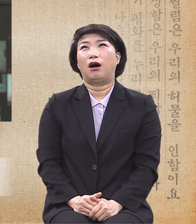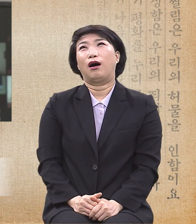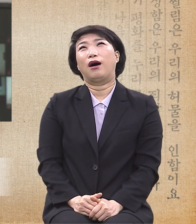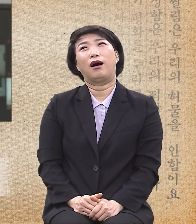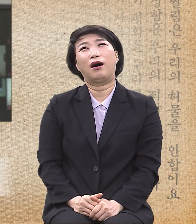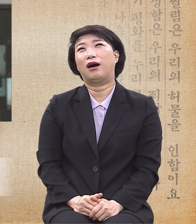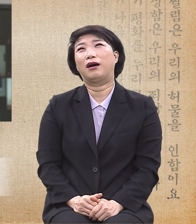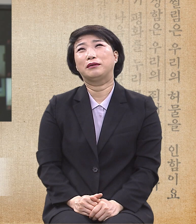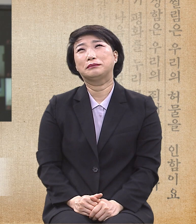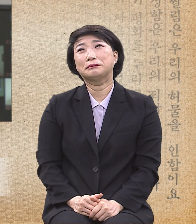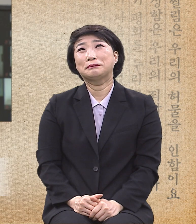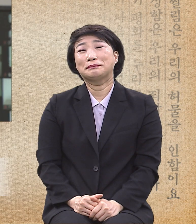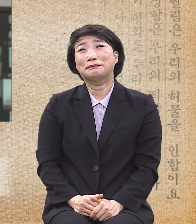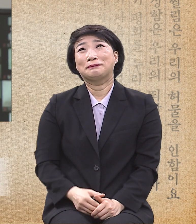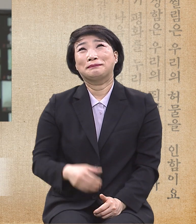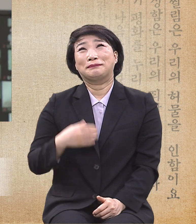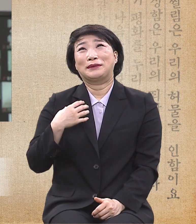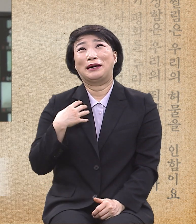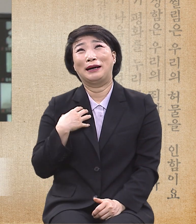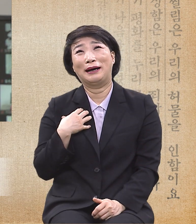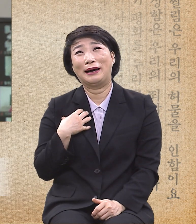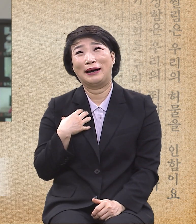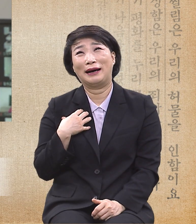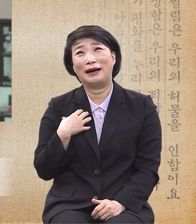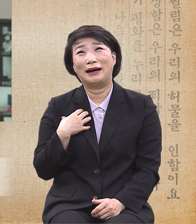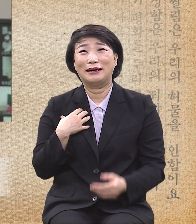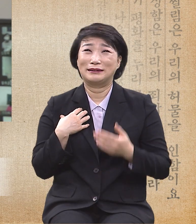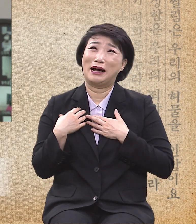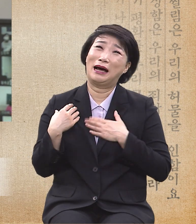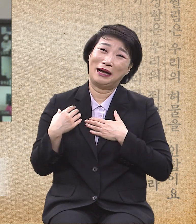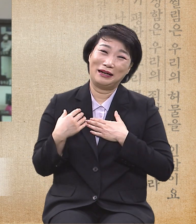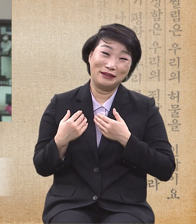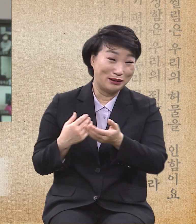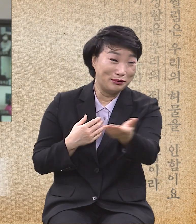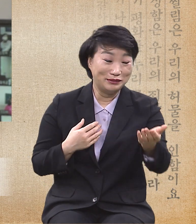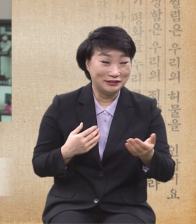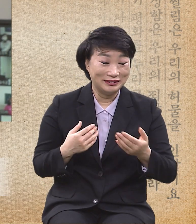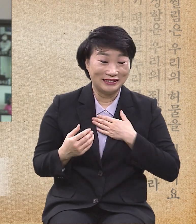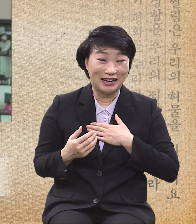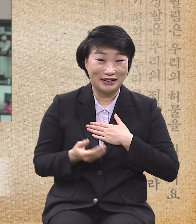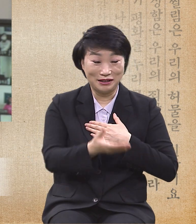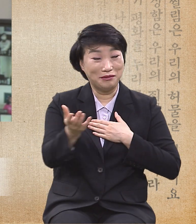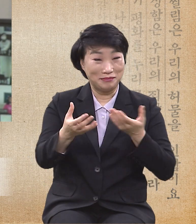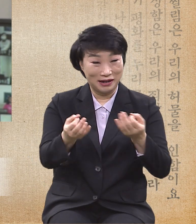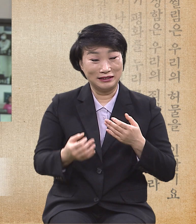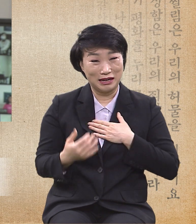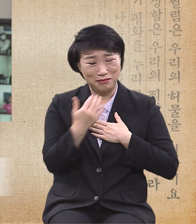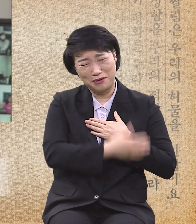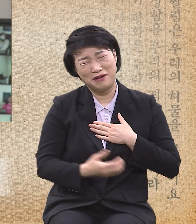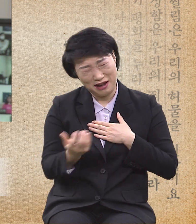상상이 안 돼. 나 몸 많이 아파봤잖아요. 예,